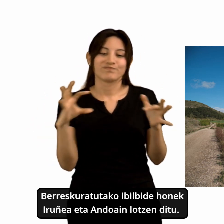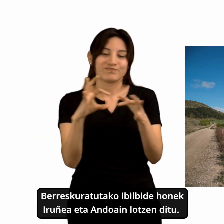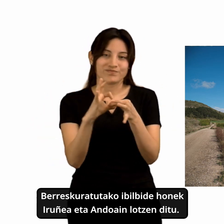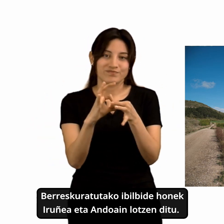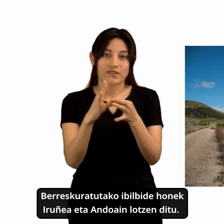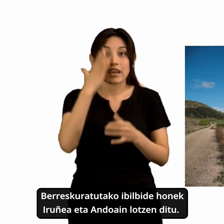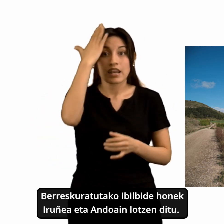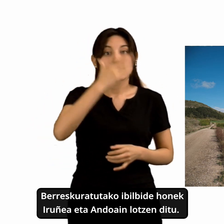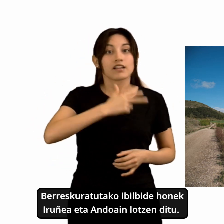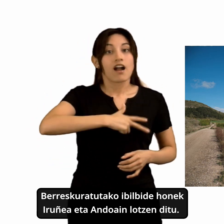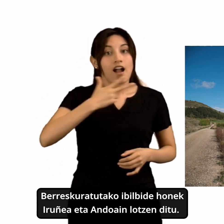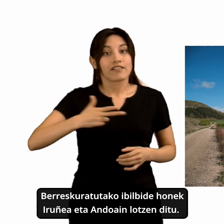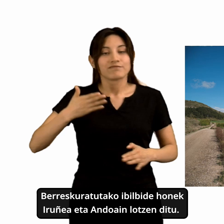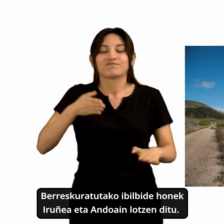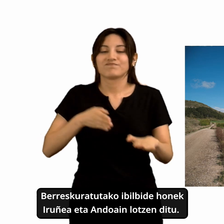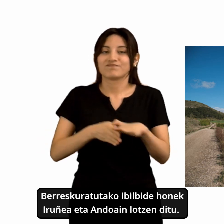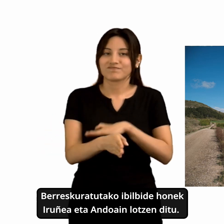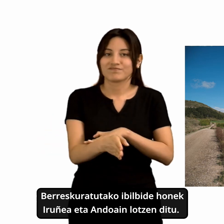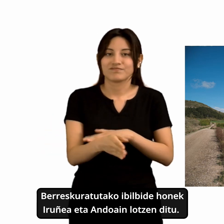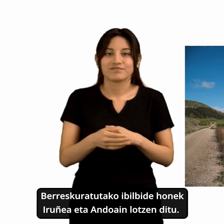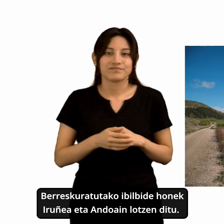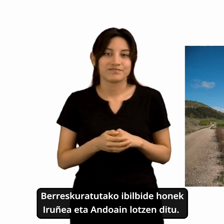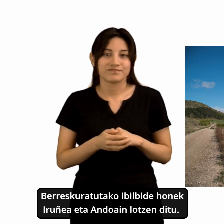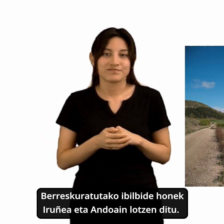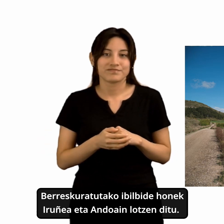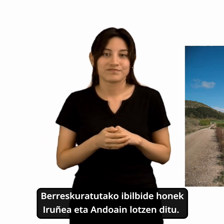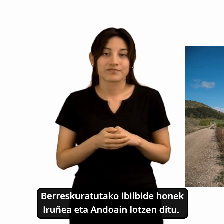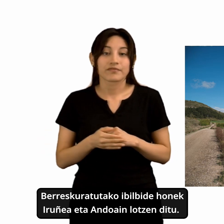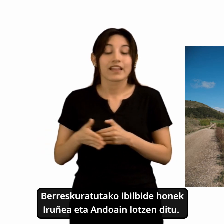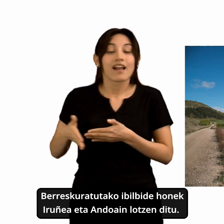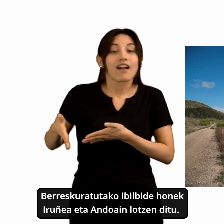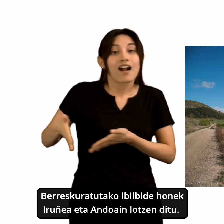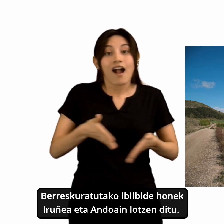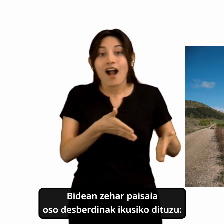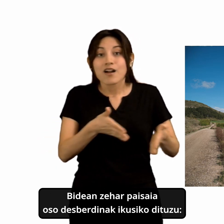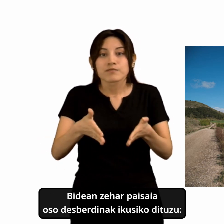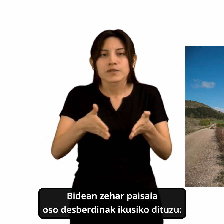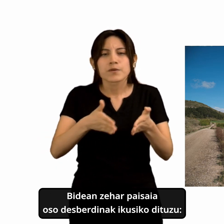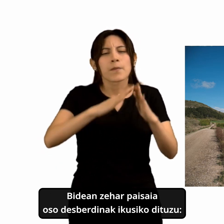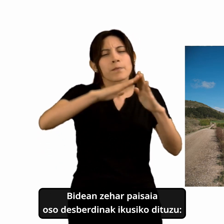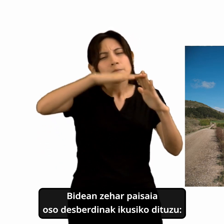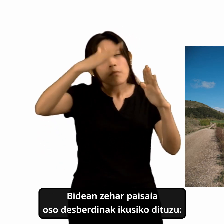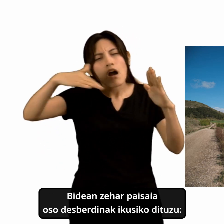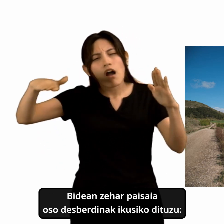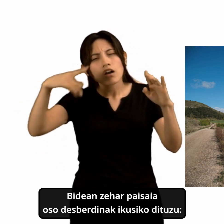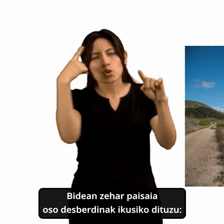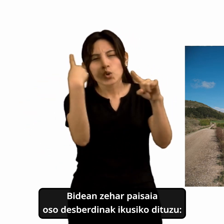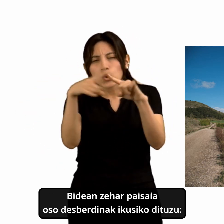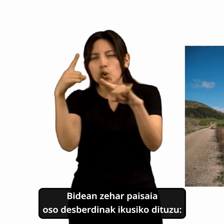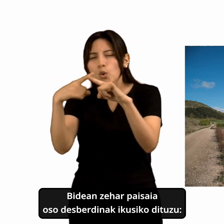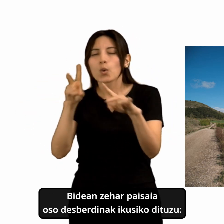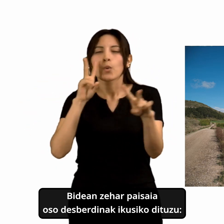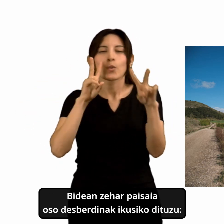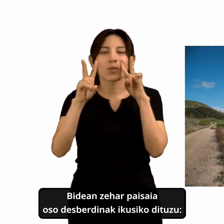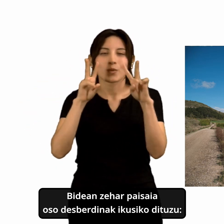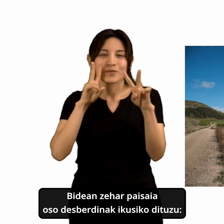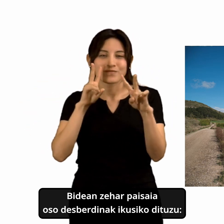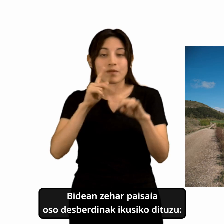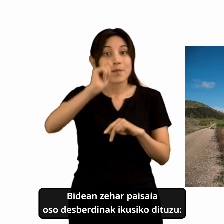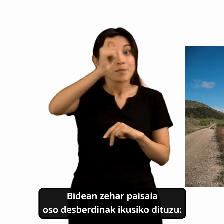Berreskuratutako ibilbide honek Iruña eta Andoain lotzen ditu. Bidean zehar, paisaia oso desberdinak ikusiko